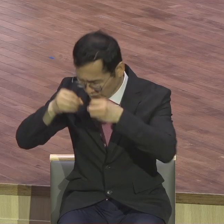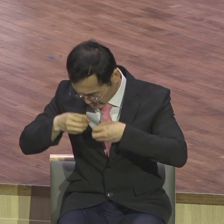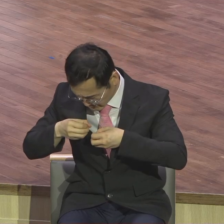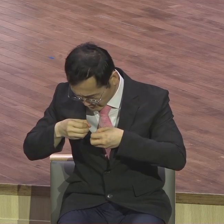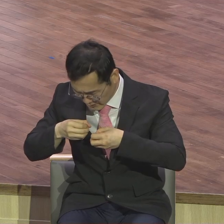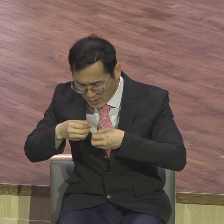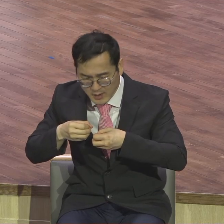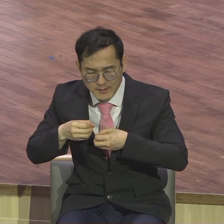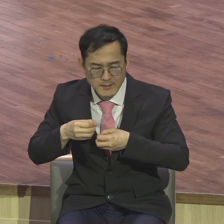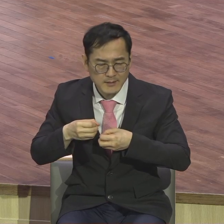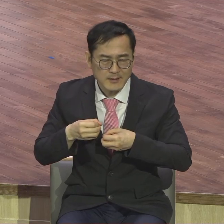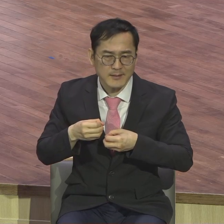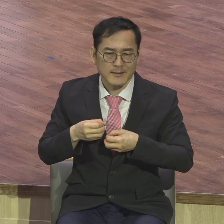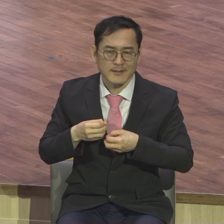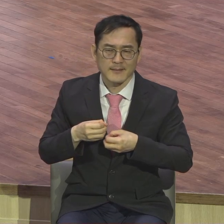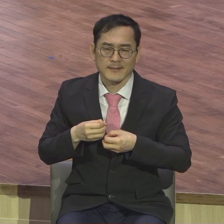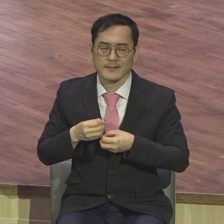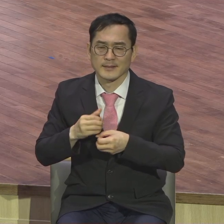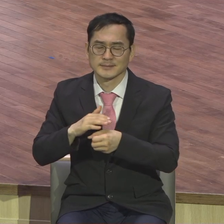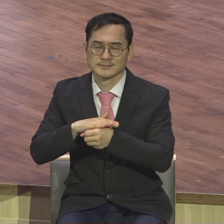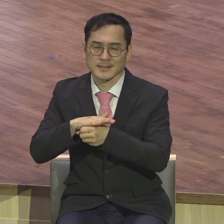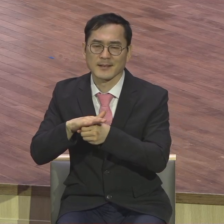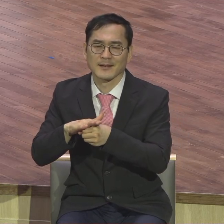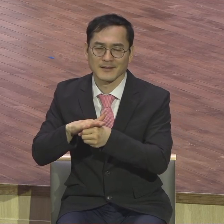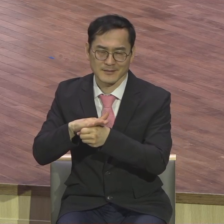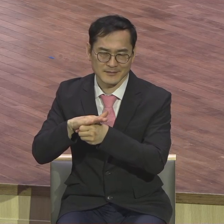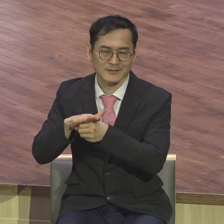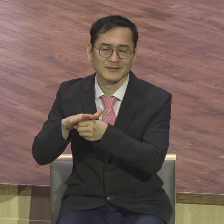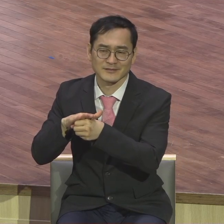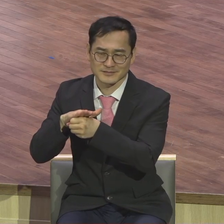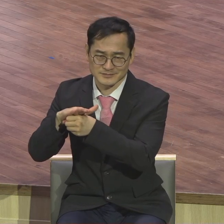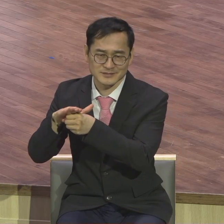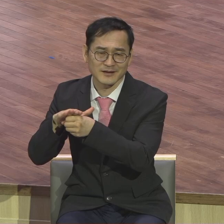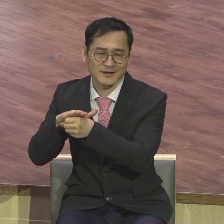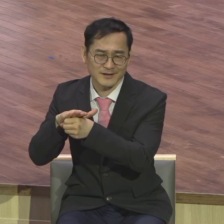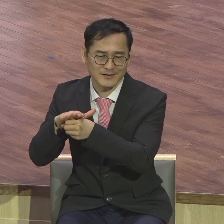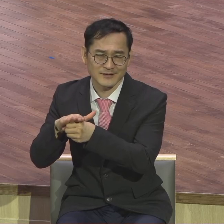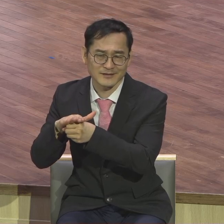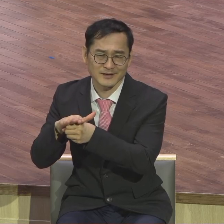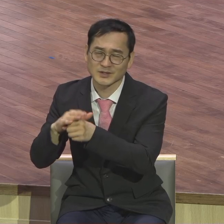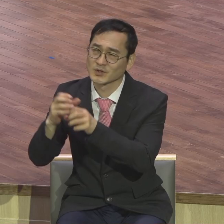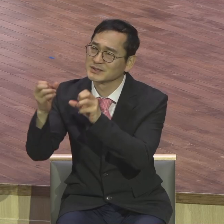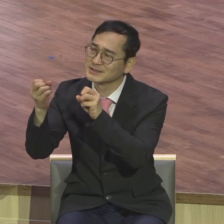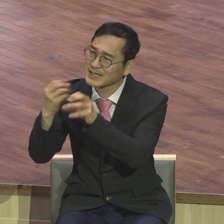세상을 본 사람은 반드시 응답받고 체험하고 정인대 삶을 살 수 있다.